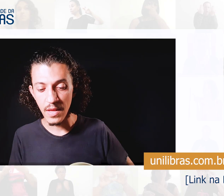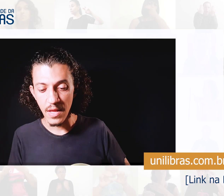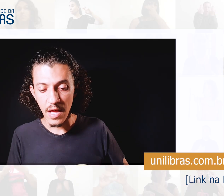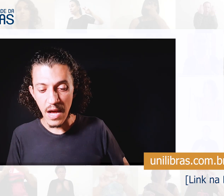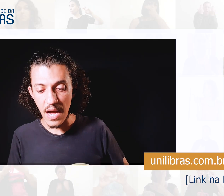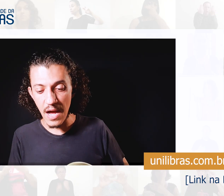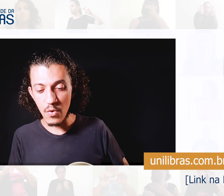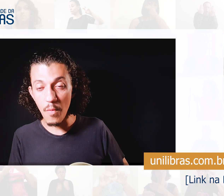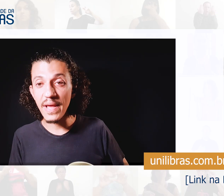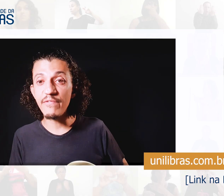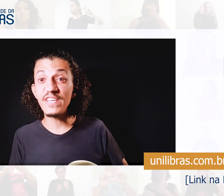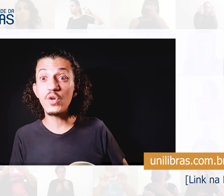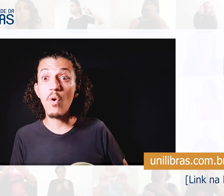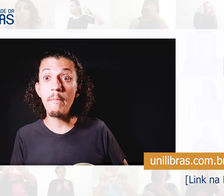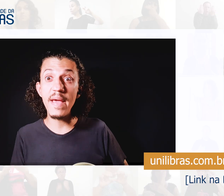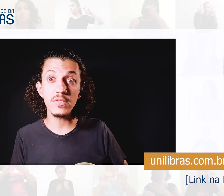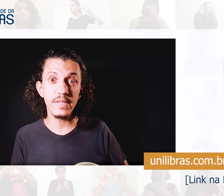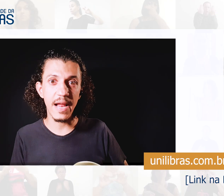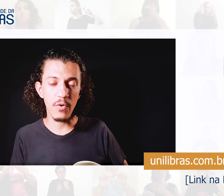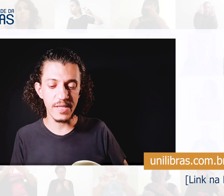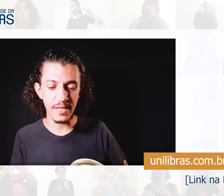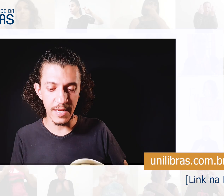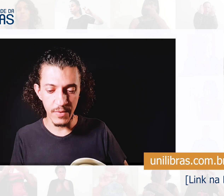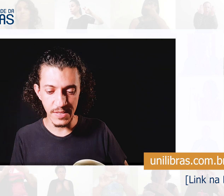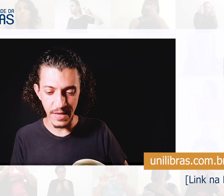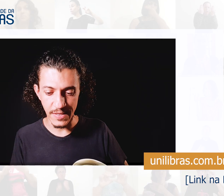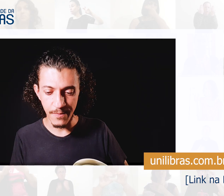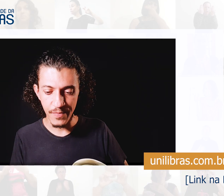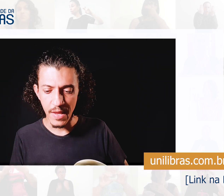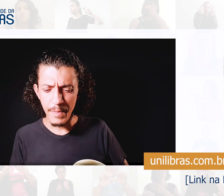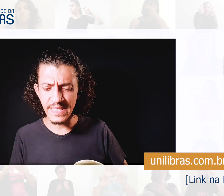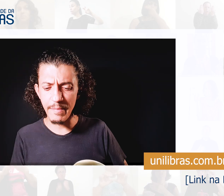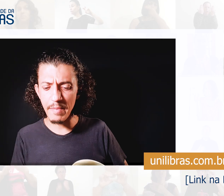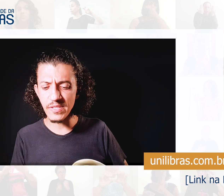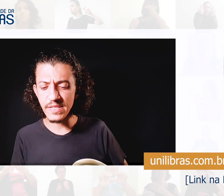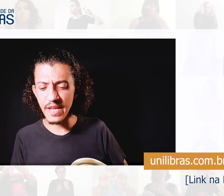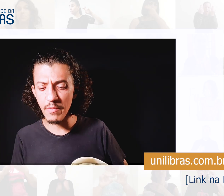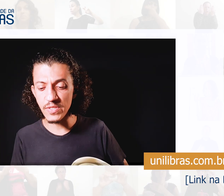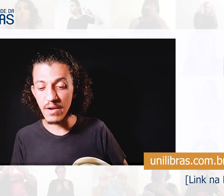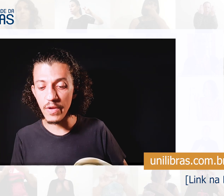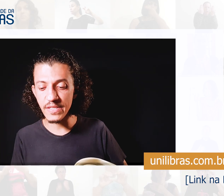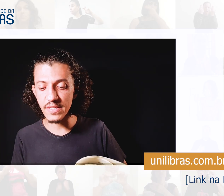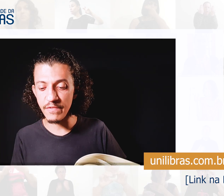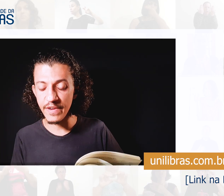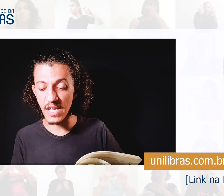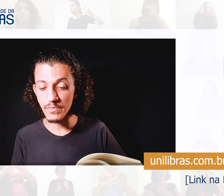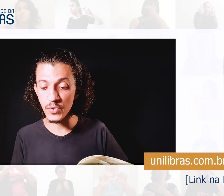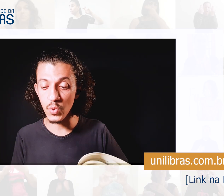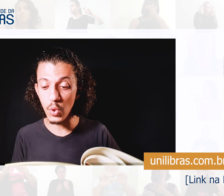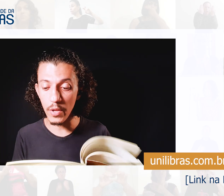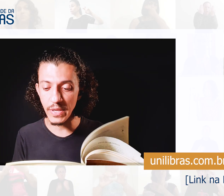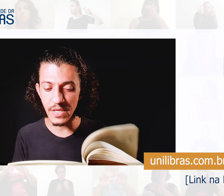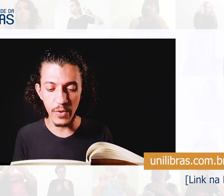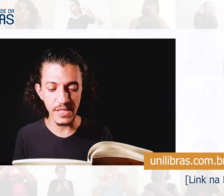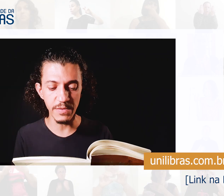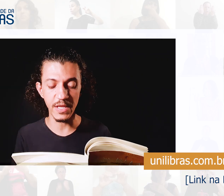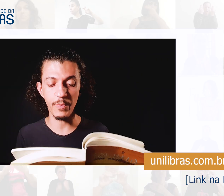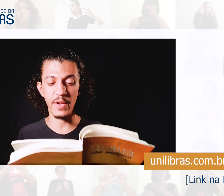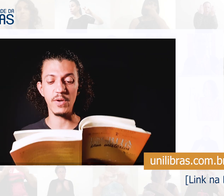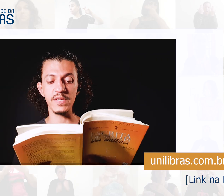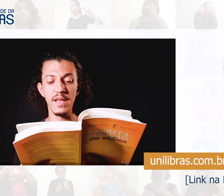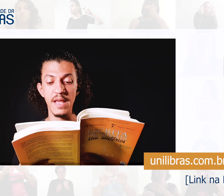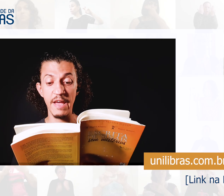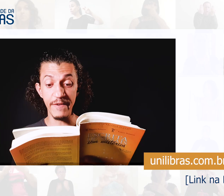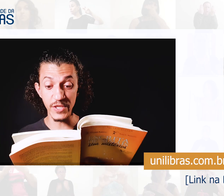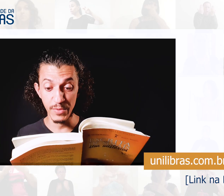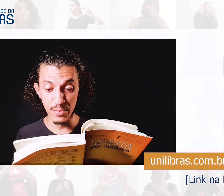relatando como é que foi esse começo dela com a escrita da língua de sinais. Percebemos que seríamos egoístas se ficássemos com todo esse conhecimento